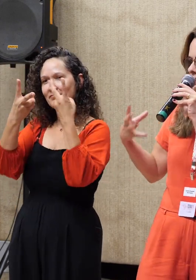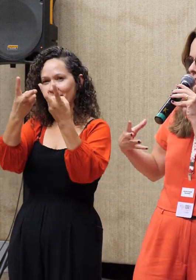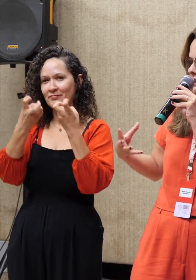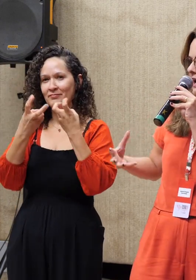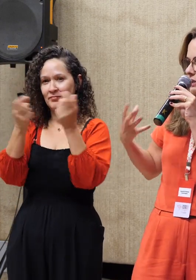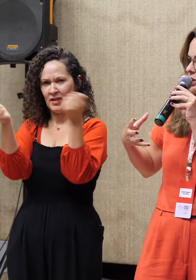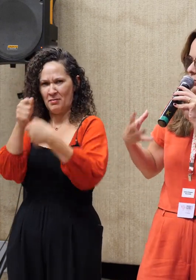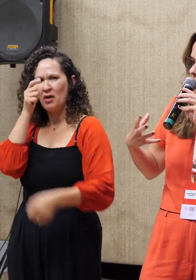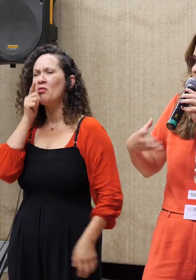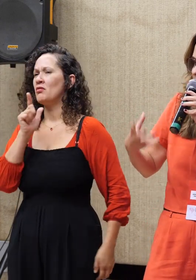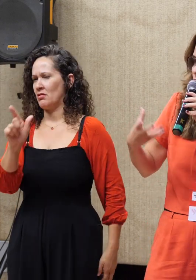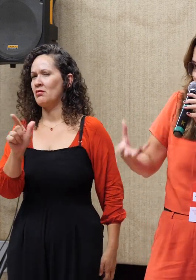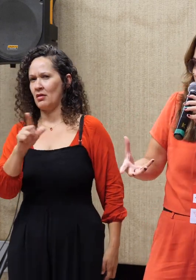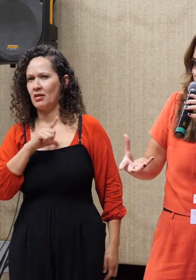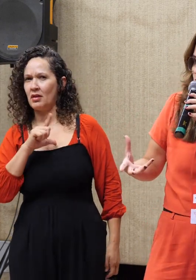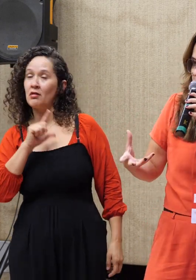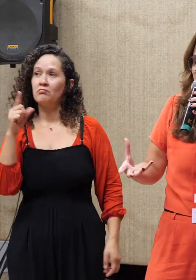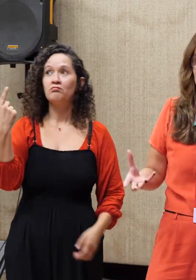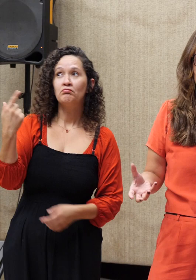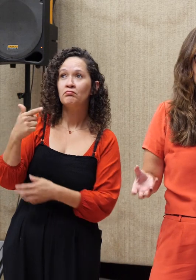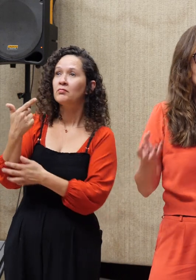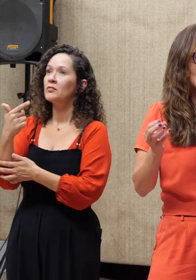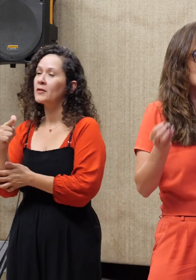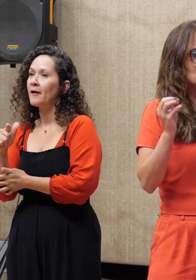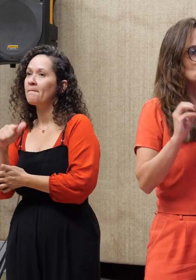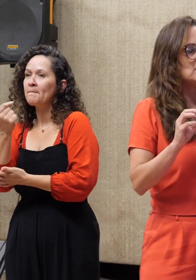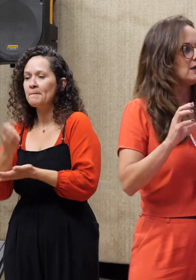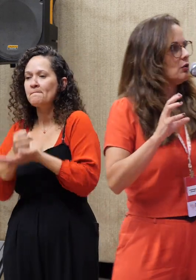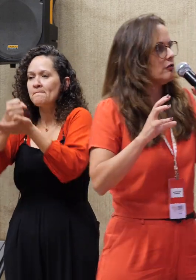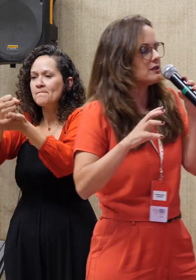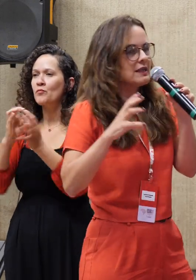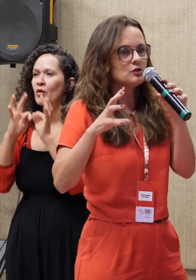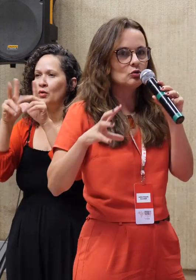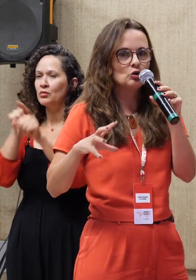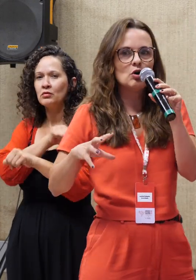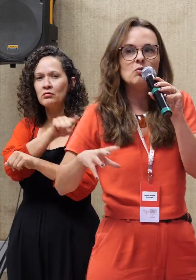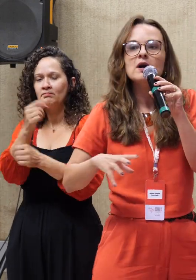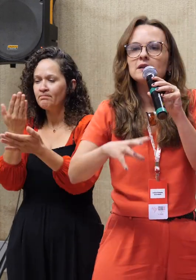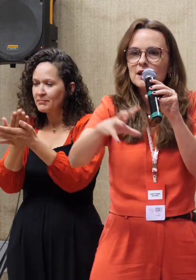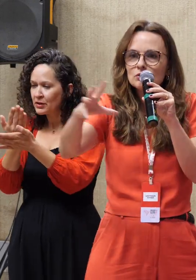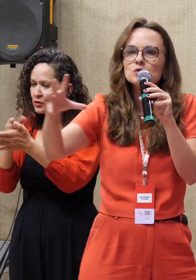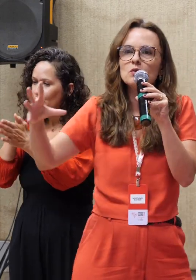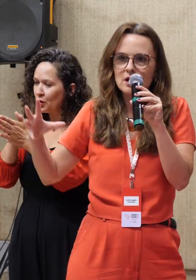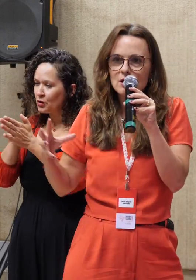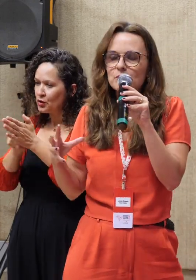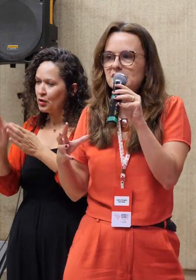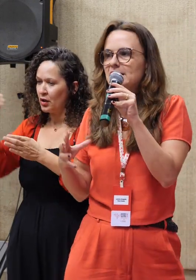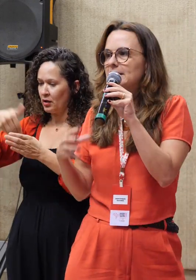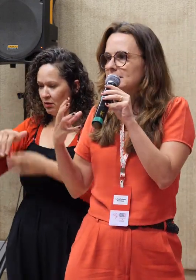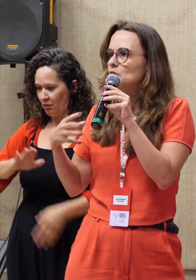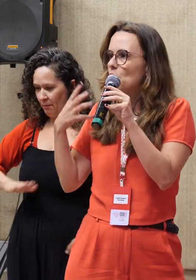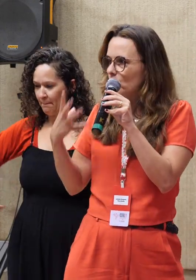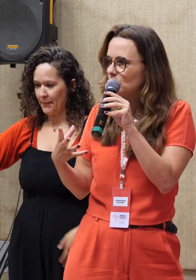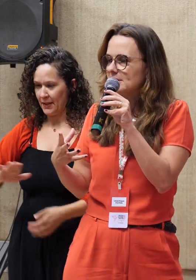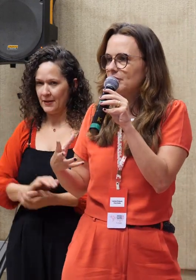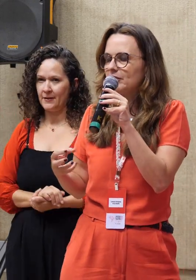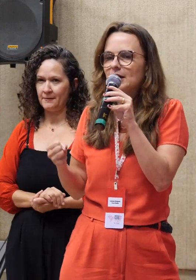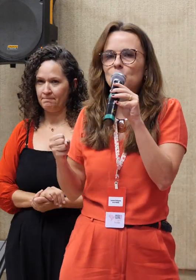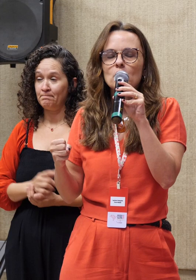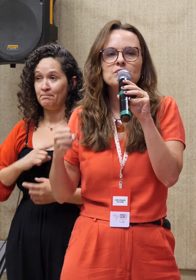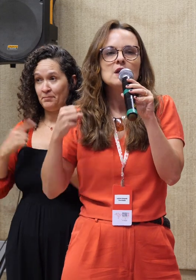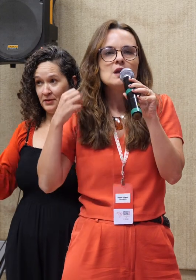a possibilidade que você tem ou não, né, de colocar tudo aquilo que você estudou dentro de um campo. Assim, e tem sido